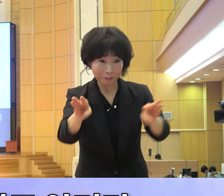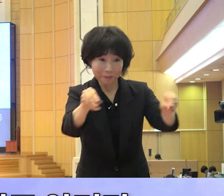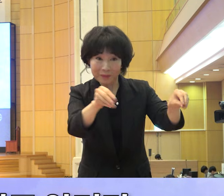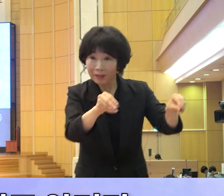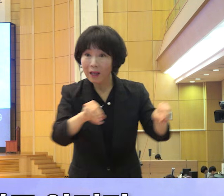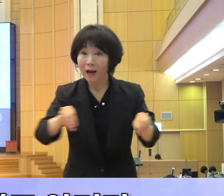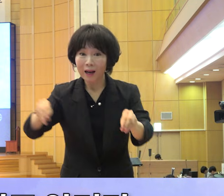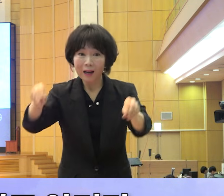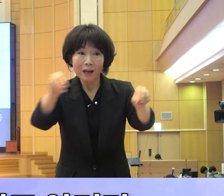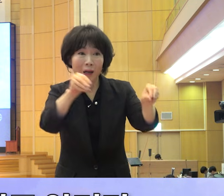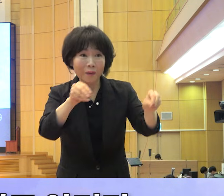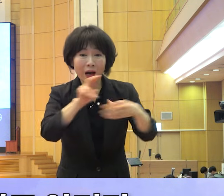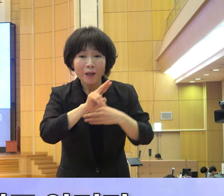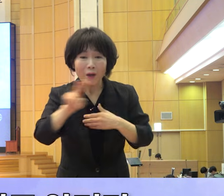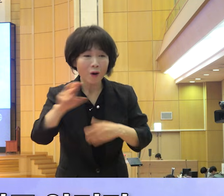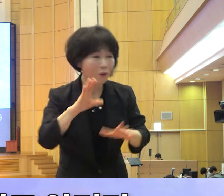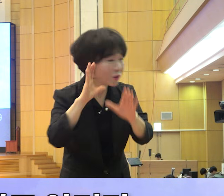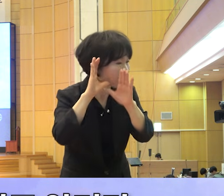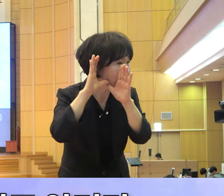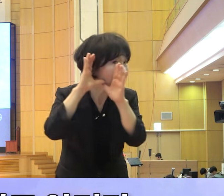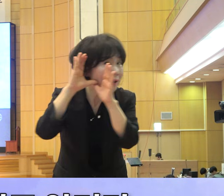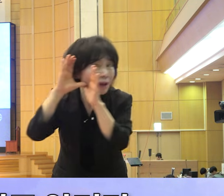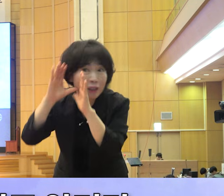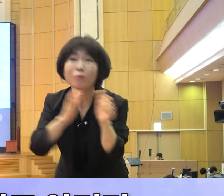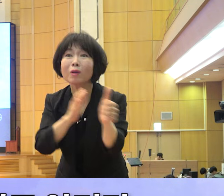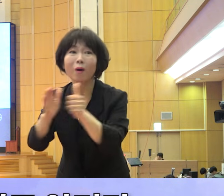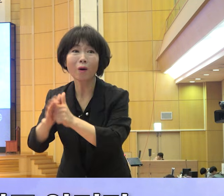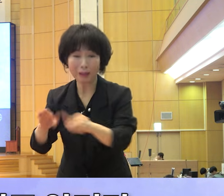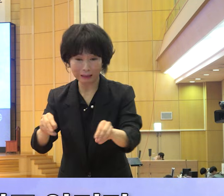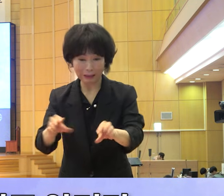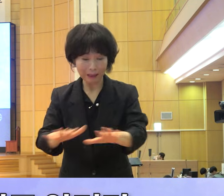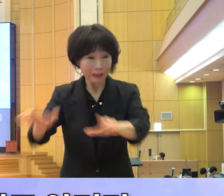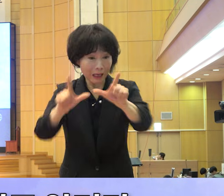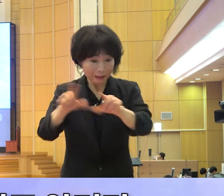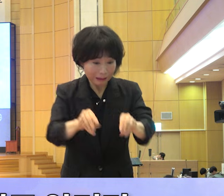땅이여 귀를 기울이라. 이 땅 보고 얘기하는 거 아니에요.